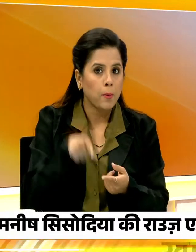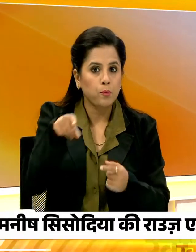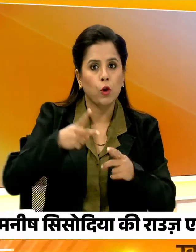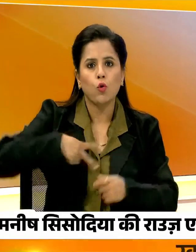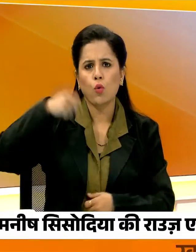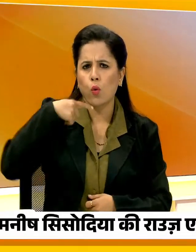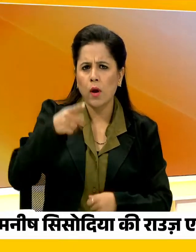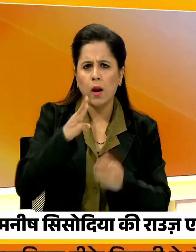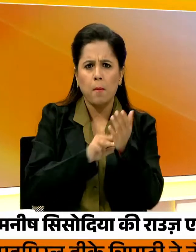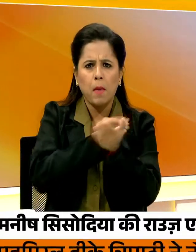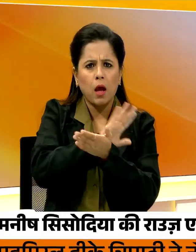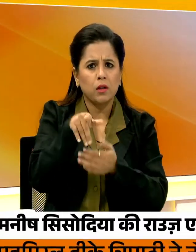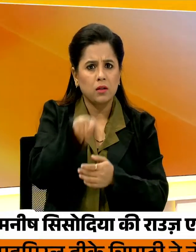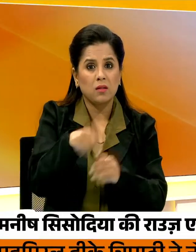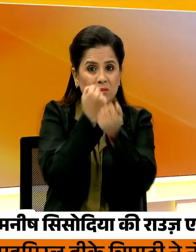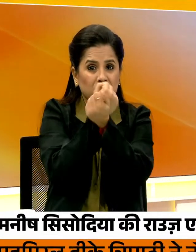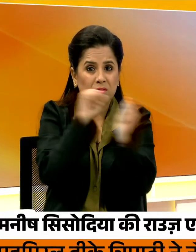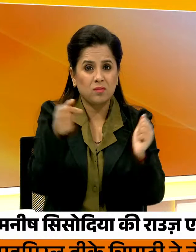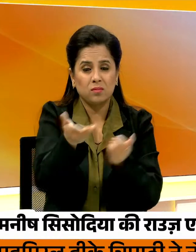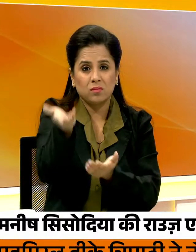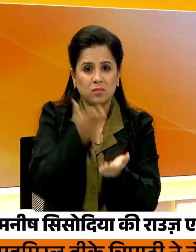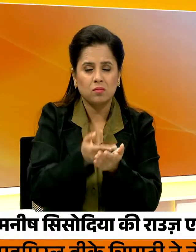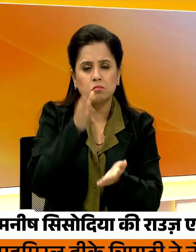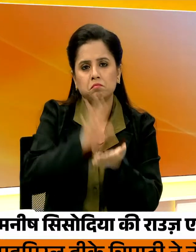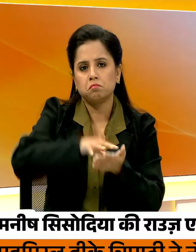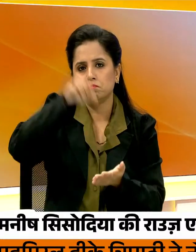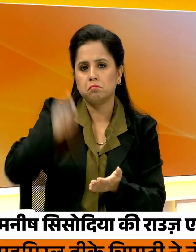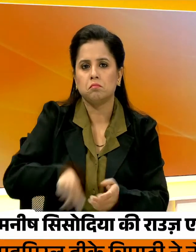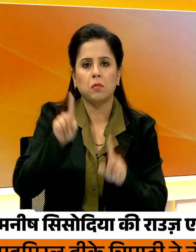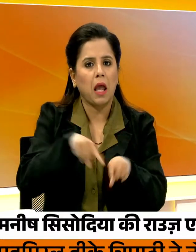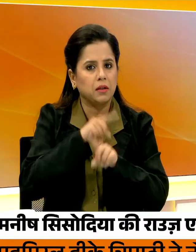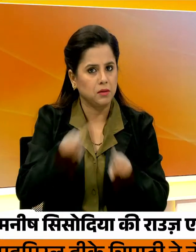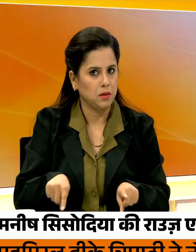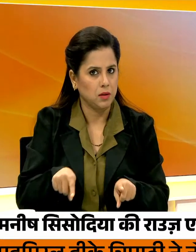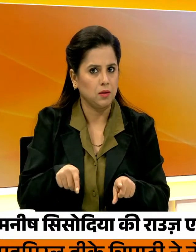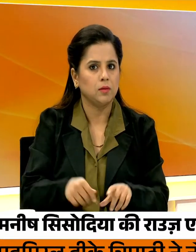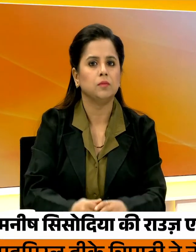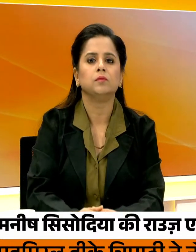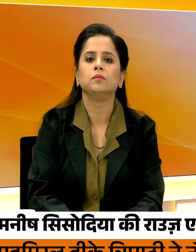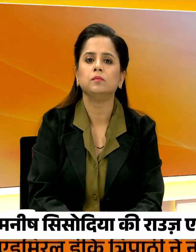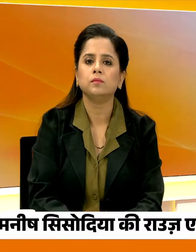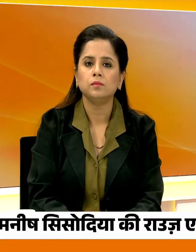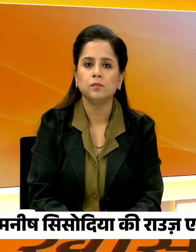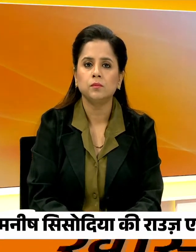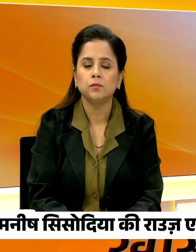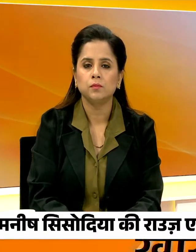ने मनीष सिसोदिया की जमानत याचिका की खारिज।